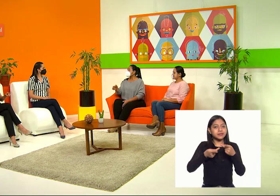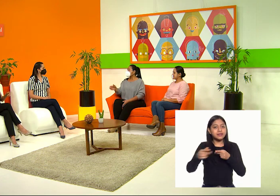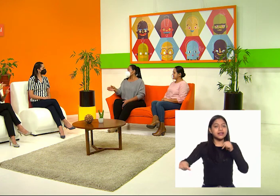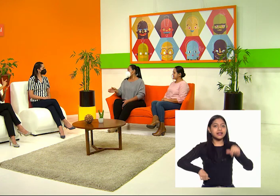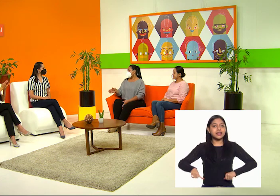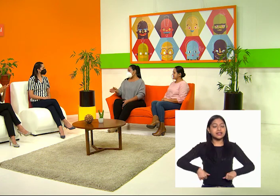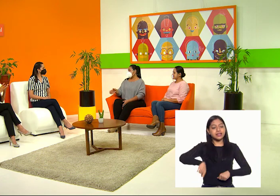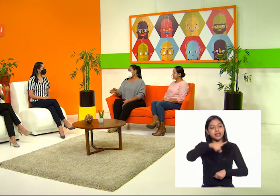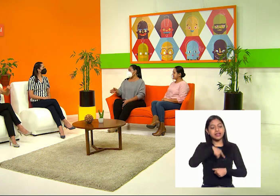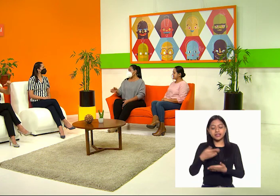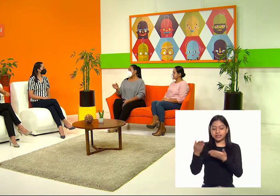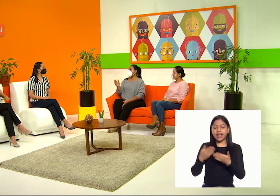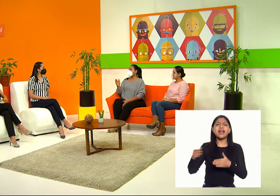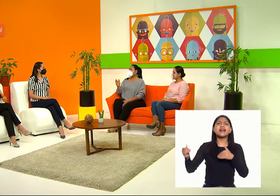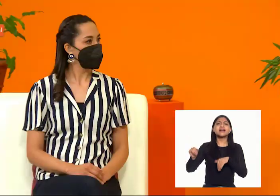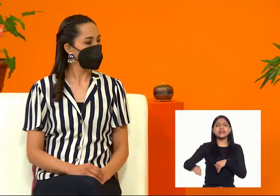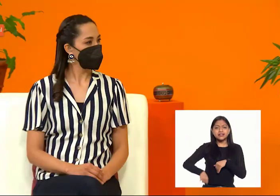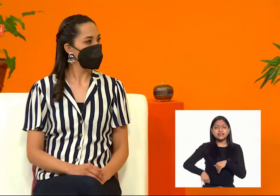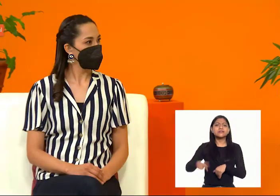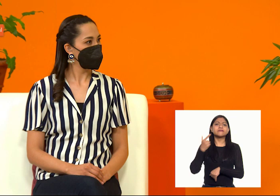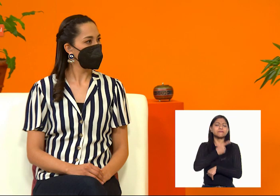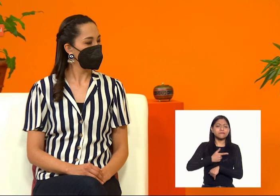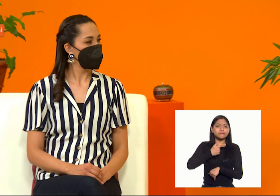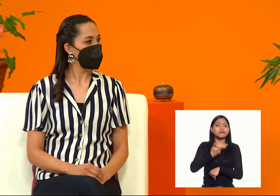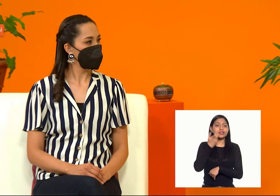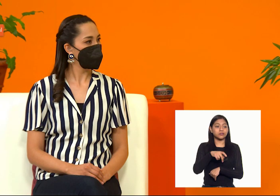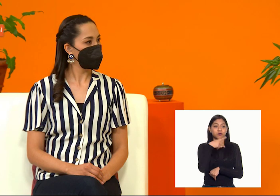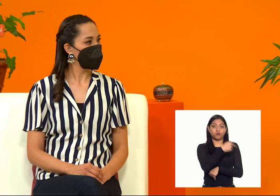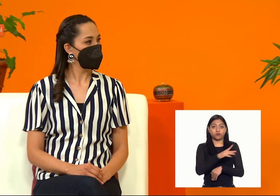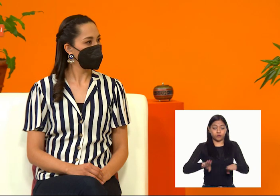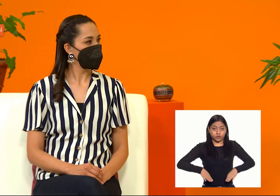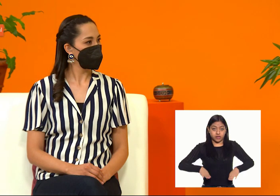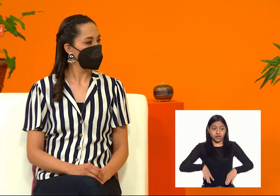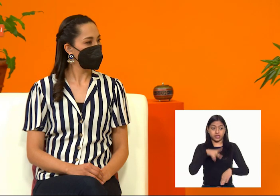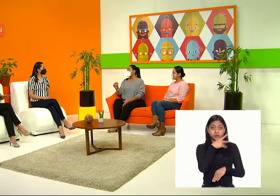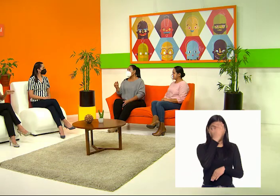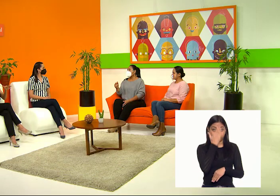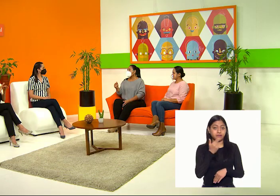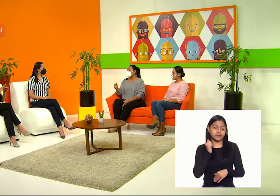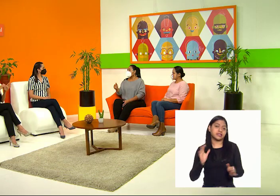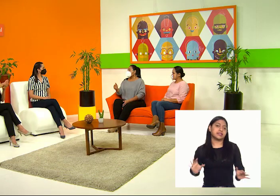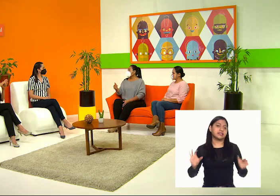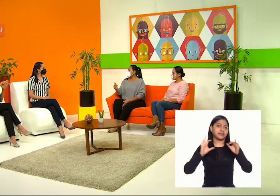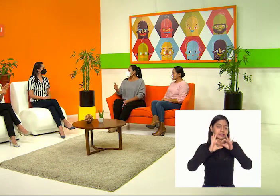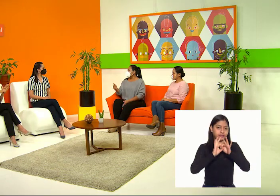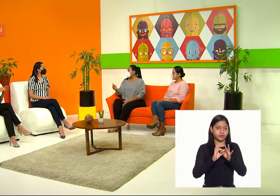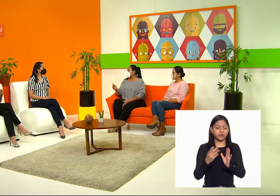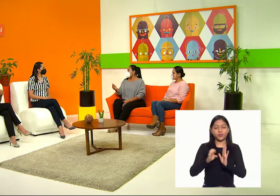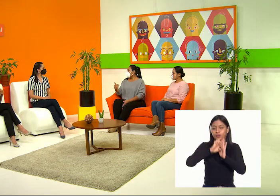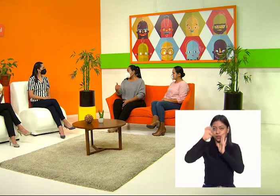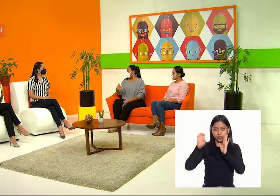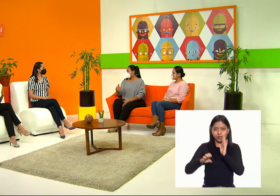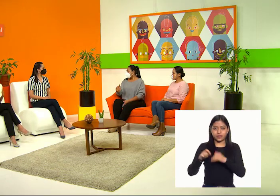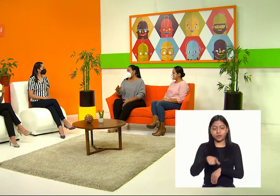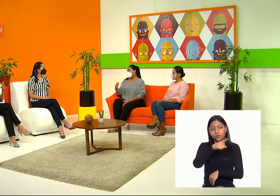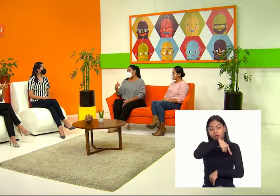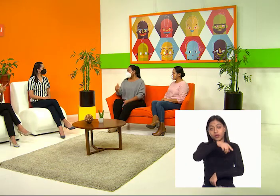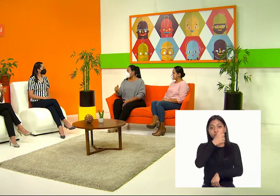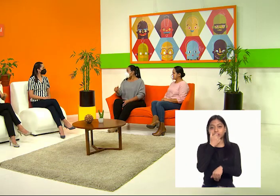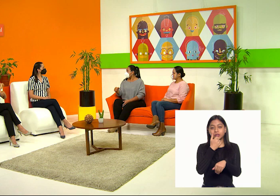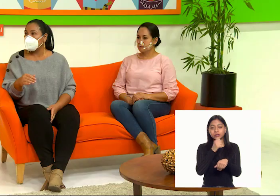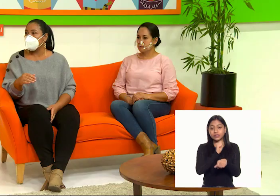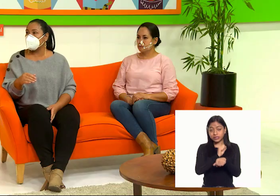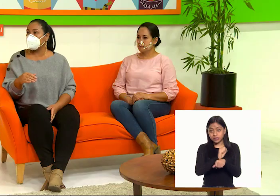interesantes para los niños y que vaya acorde a sus características. Por ejemplo, En un grado de secundaria, en un